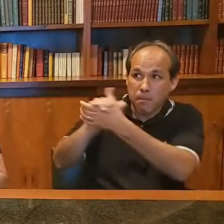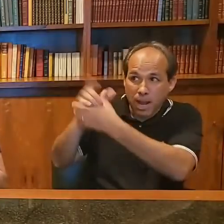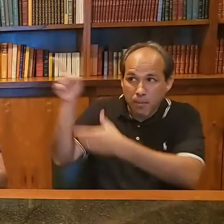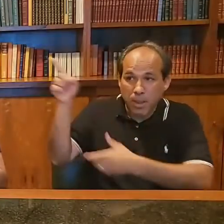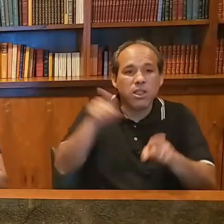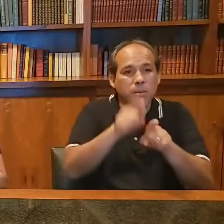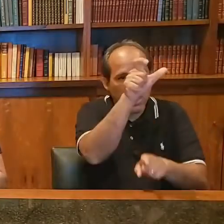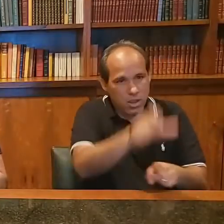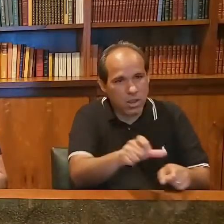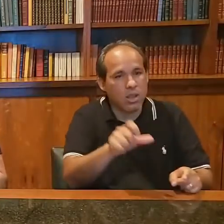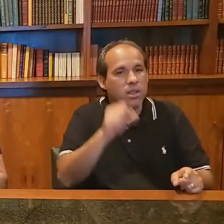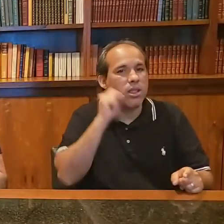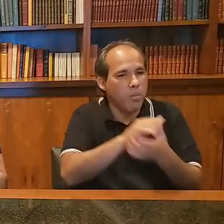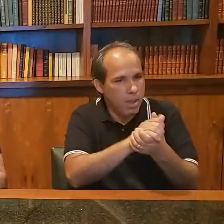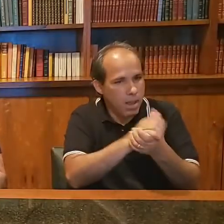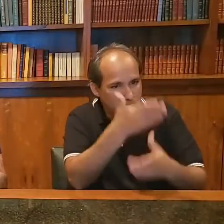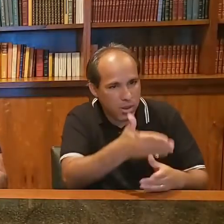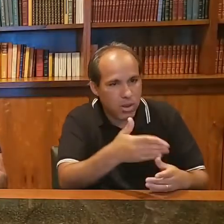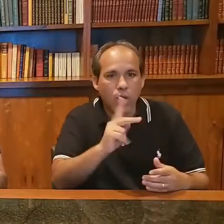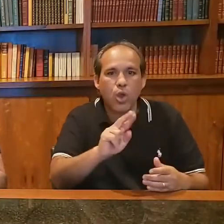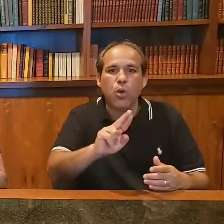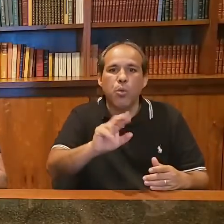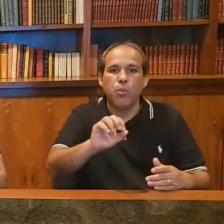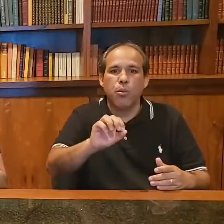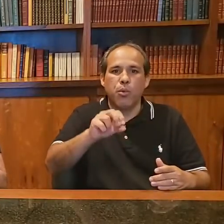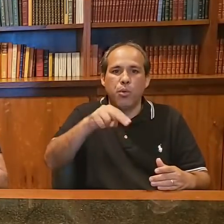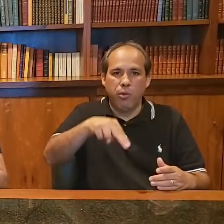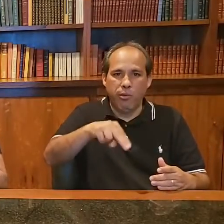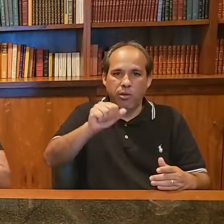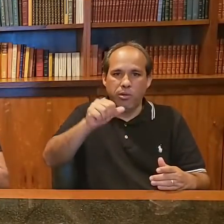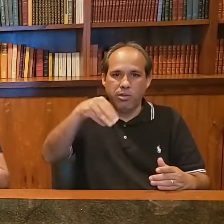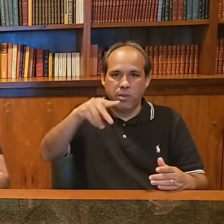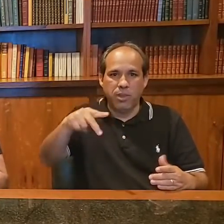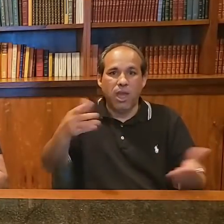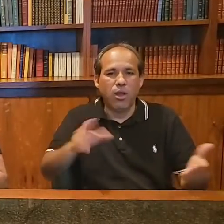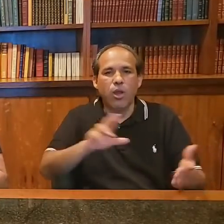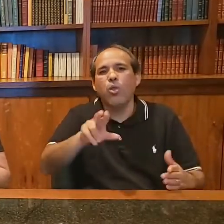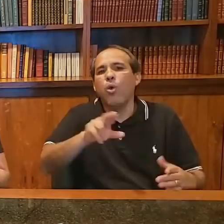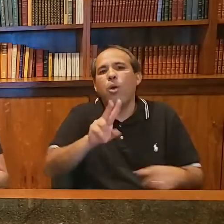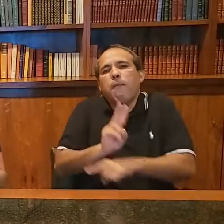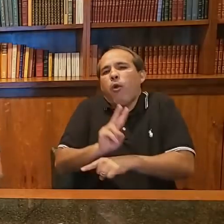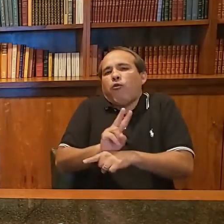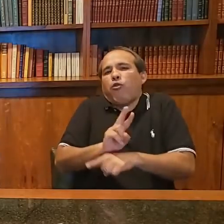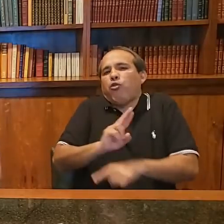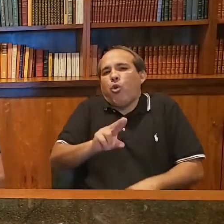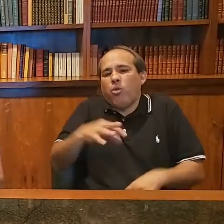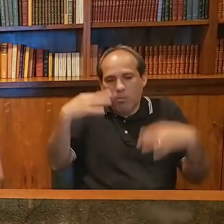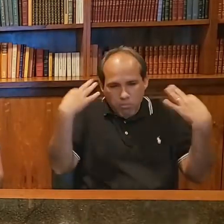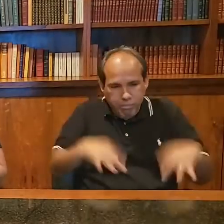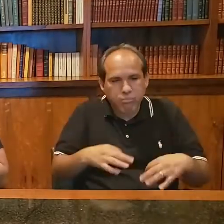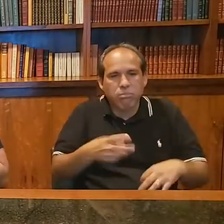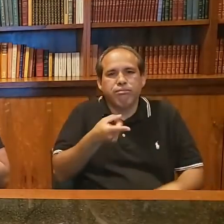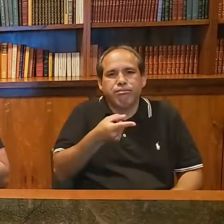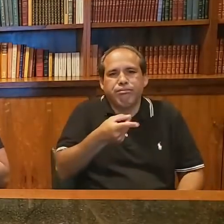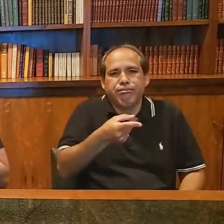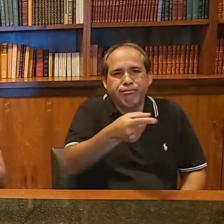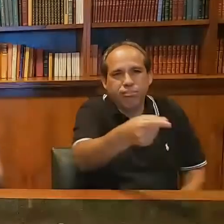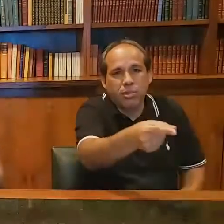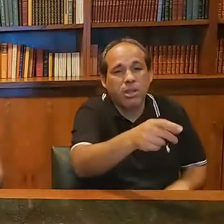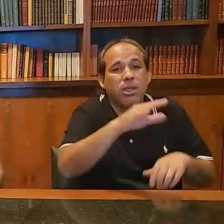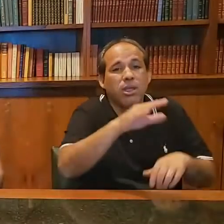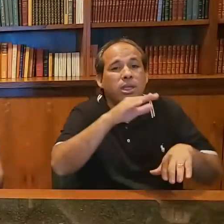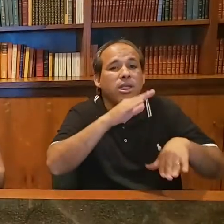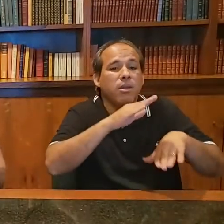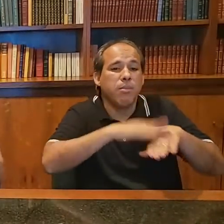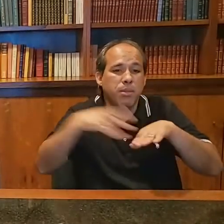isso aí. E o PRONAMP agora ele não é mais temporário, é definitivo. Depende, obviamente, do recurso